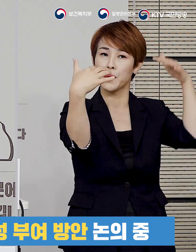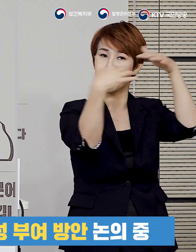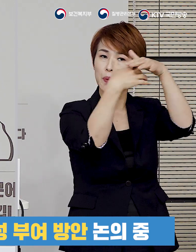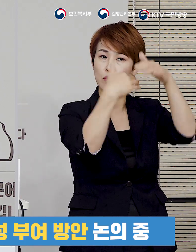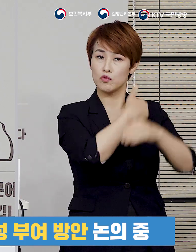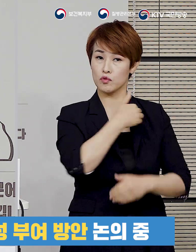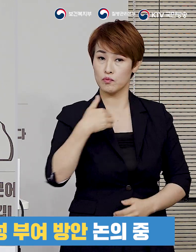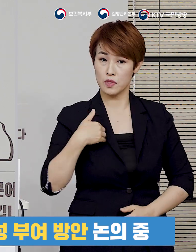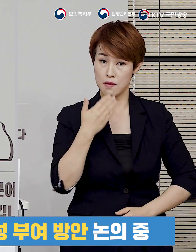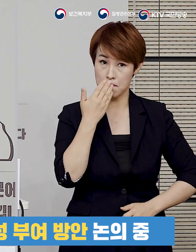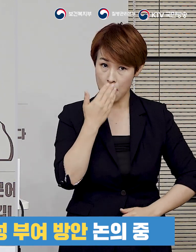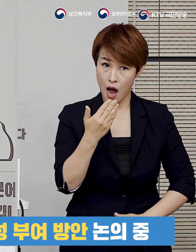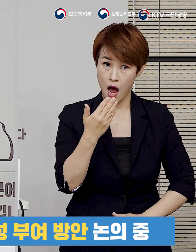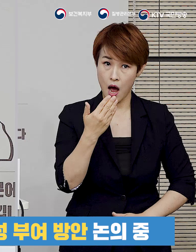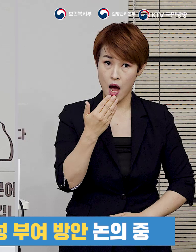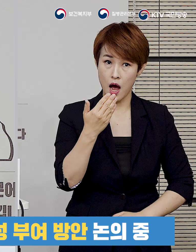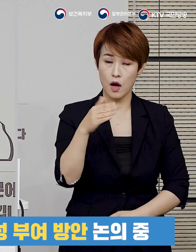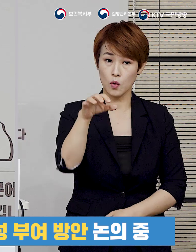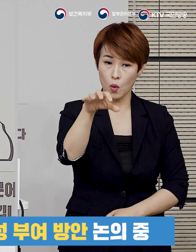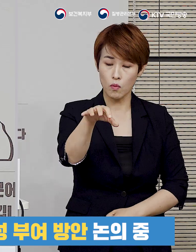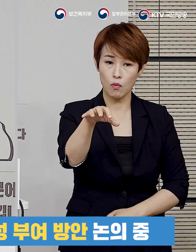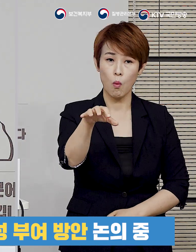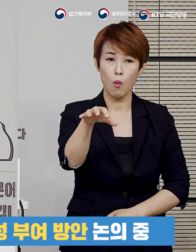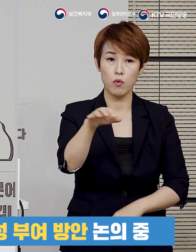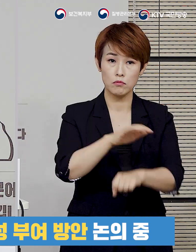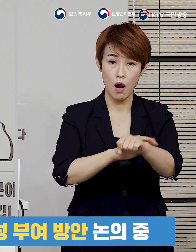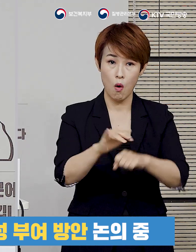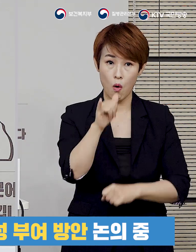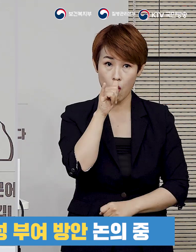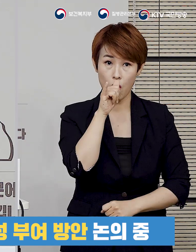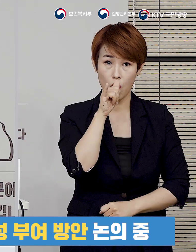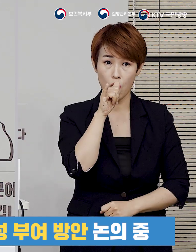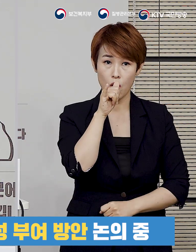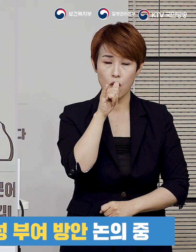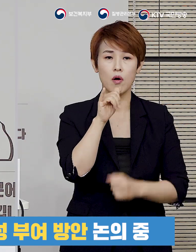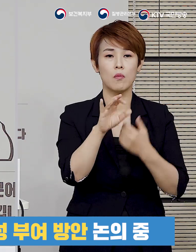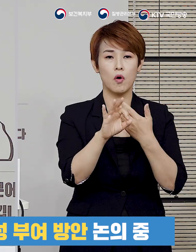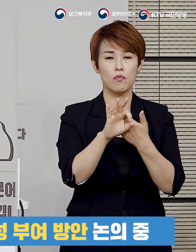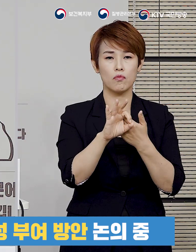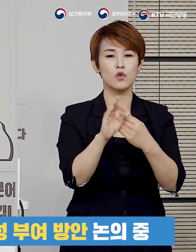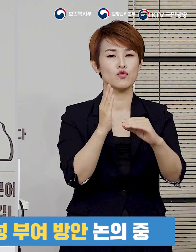시키는 장치를 가동할 수 있는 여건을 가지고 실제 그렇게 하고 있다라든지